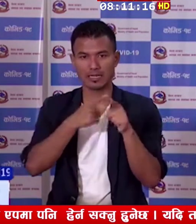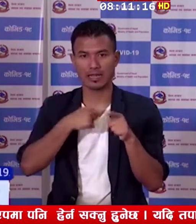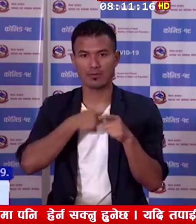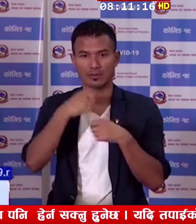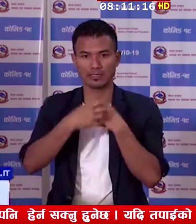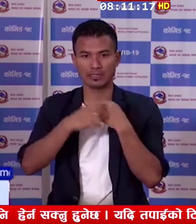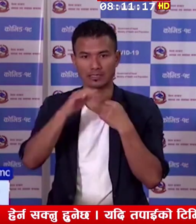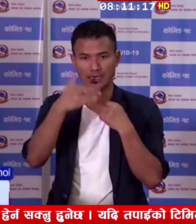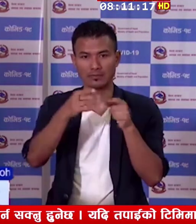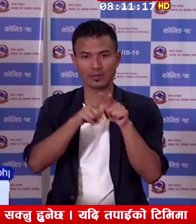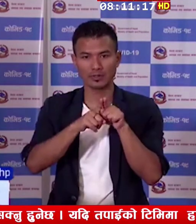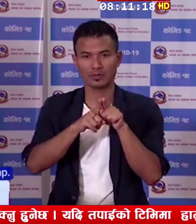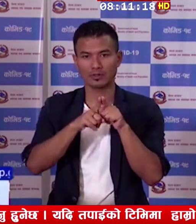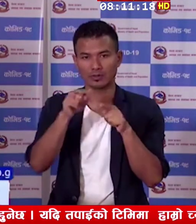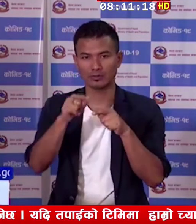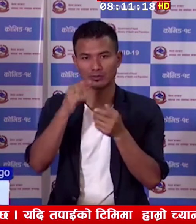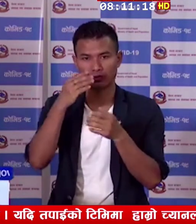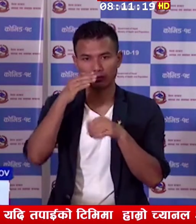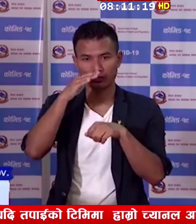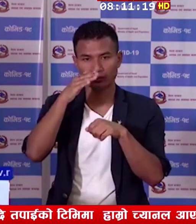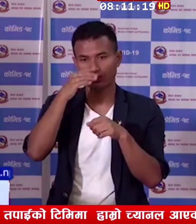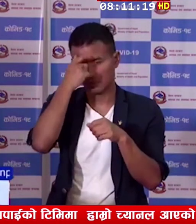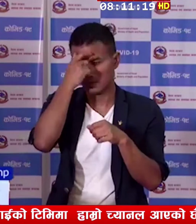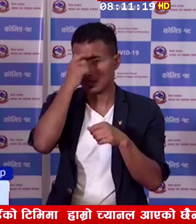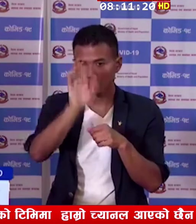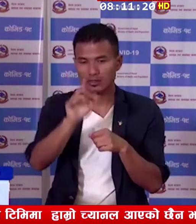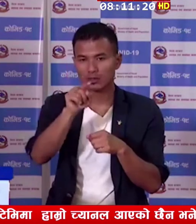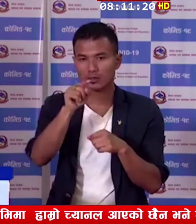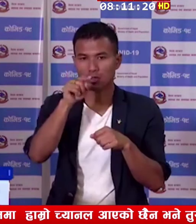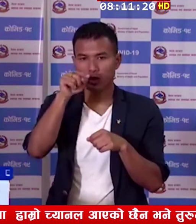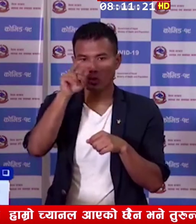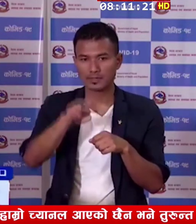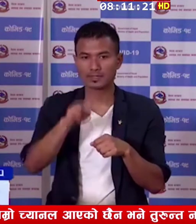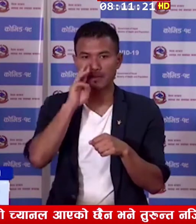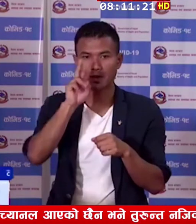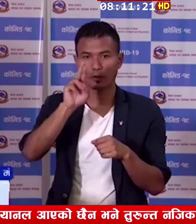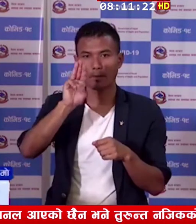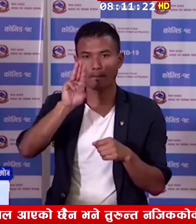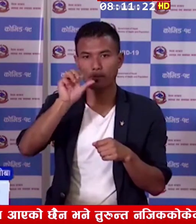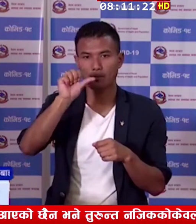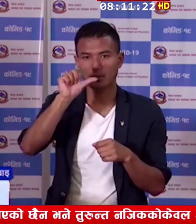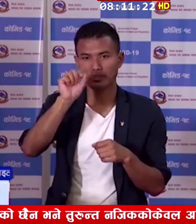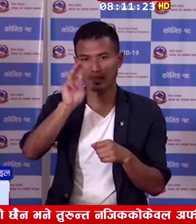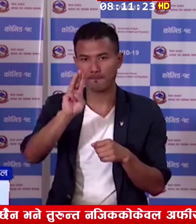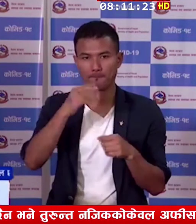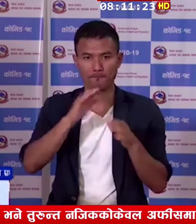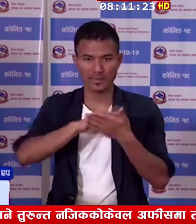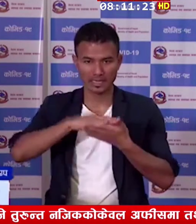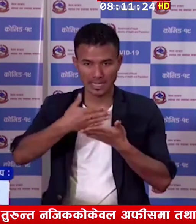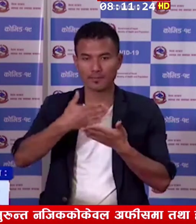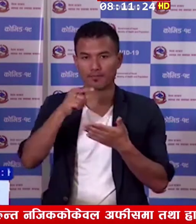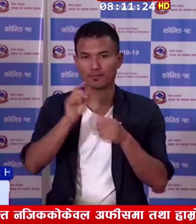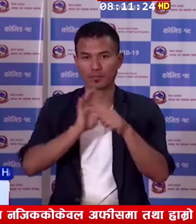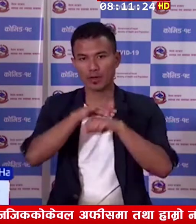देशलाई पनि अछुत पारेको अवस्था छ र अहिलेको सन्दर्भमा रमजान महिना खास गरी जुन एउटा चाहिँ इबादतको महिना